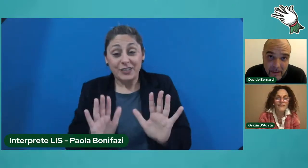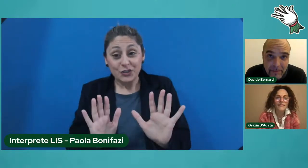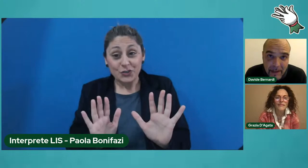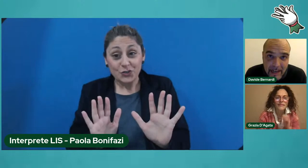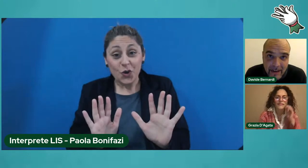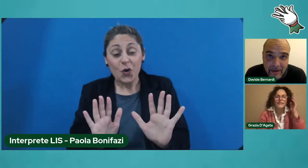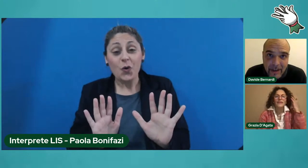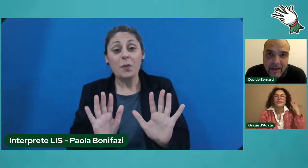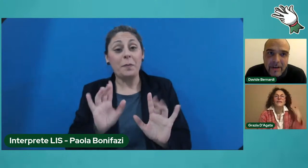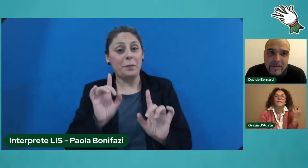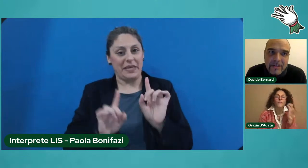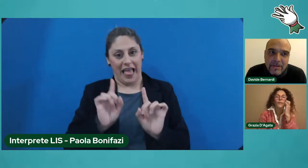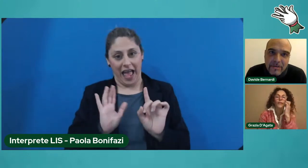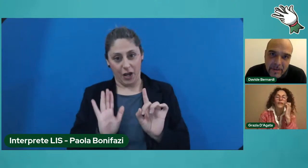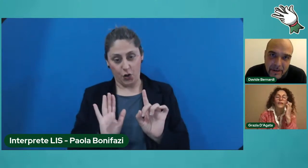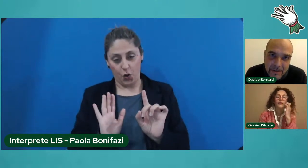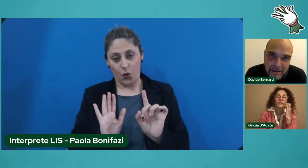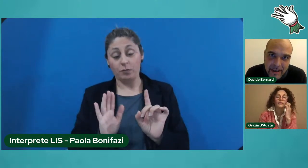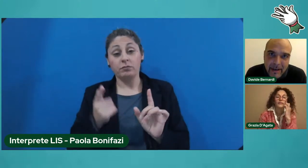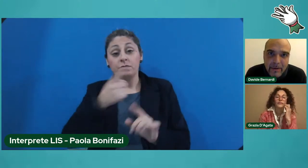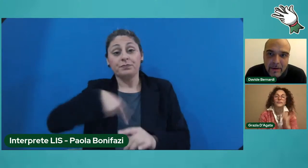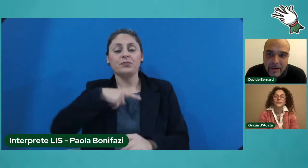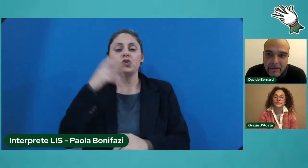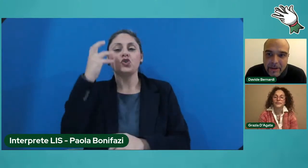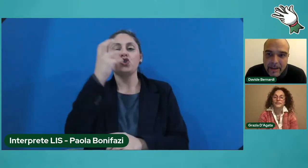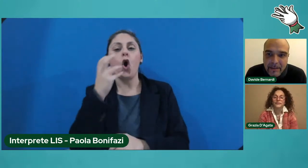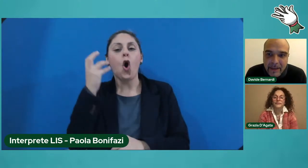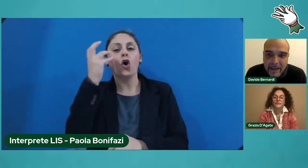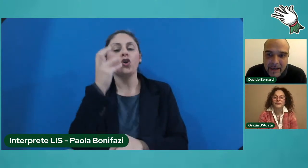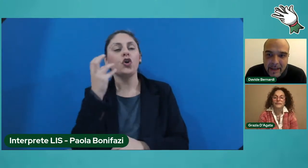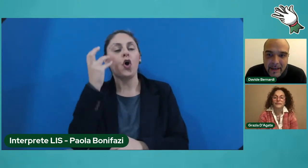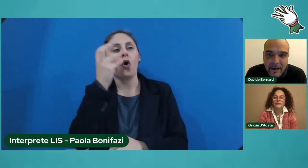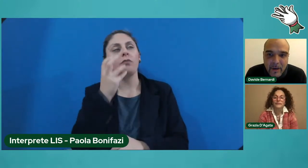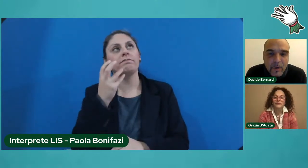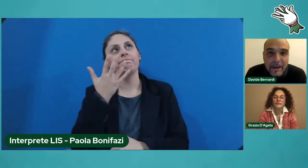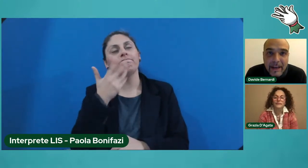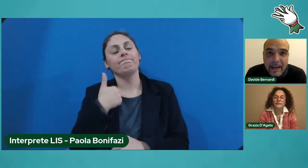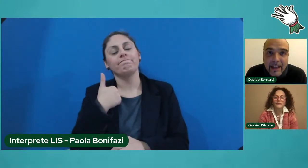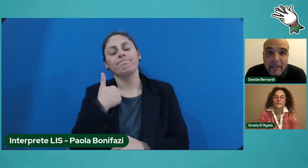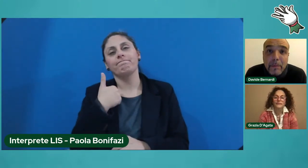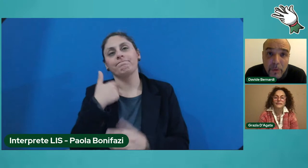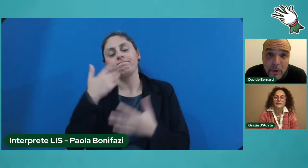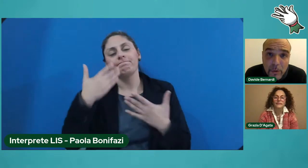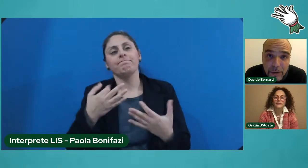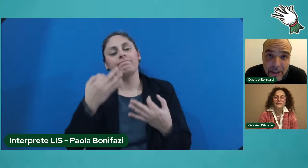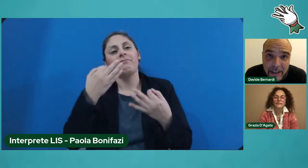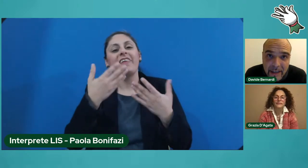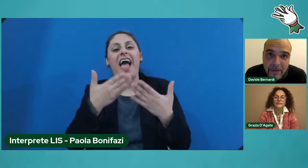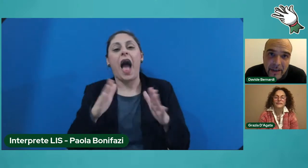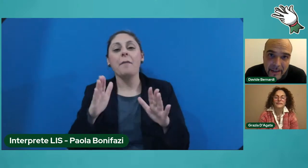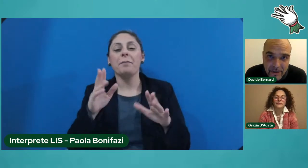Per il momento a Milano, il nostro sogno è quello di poter aprire un punto luce in ogni